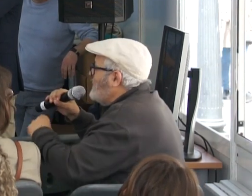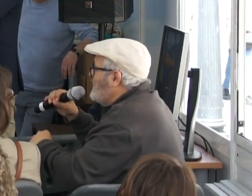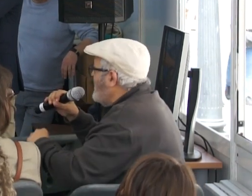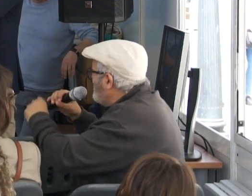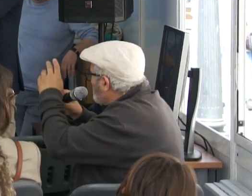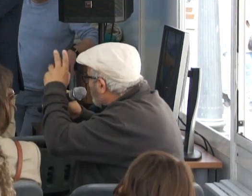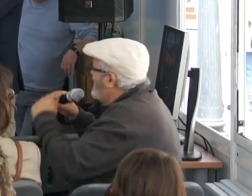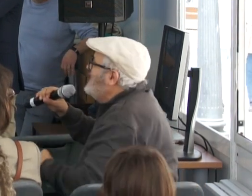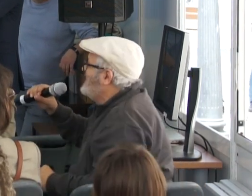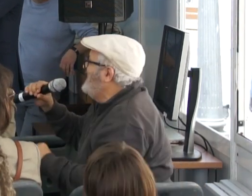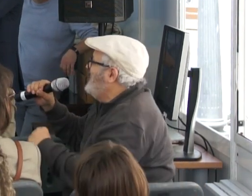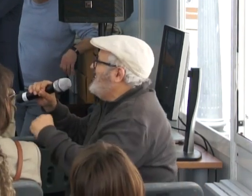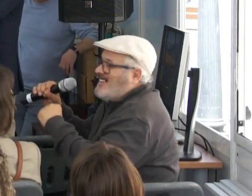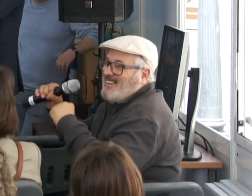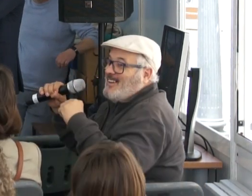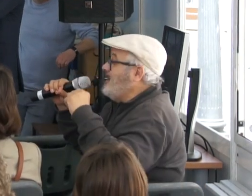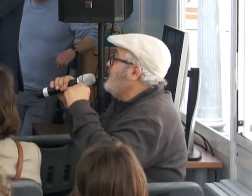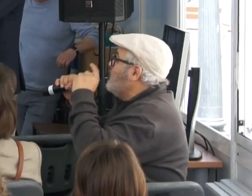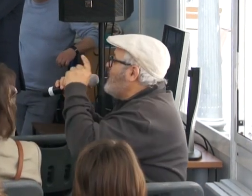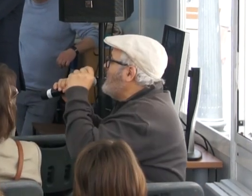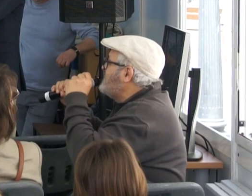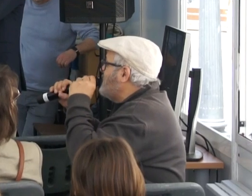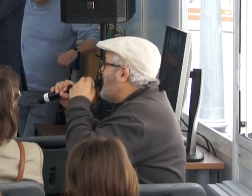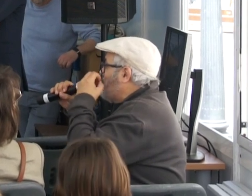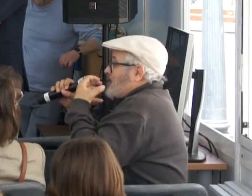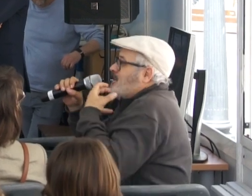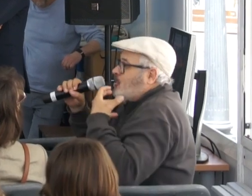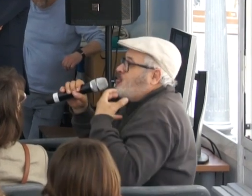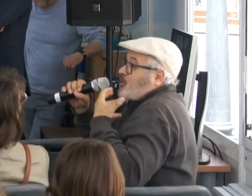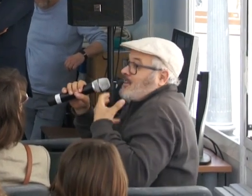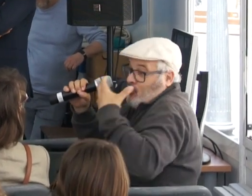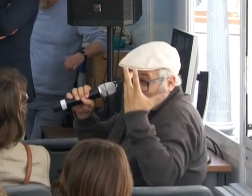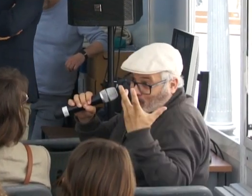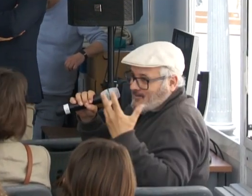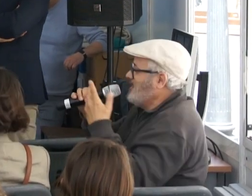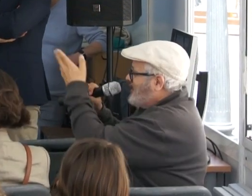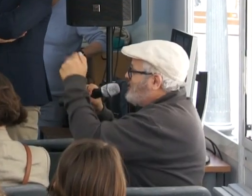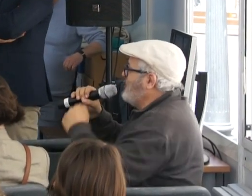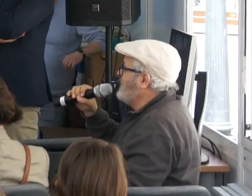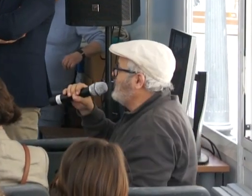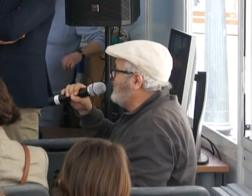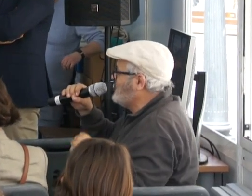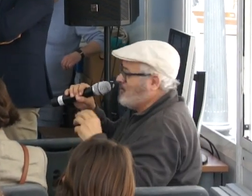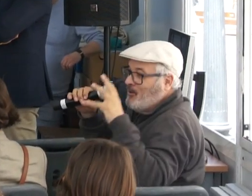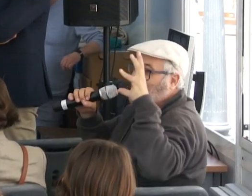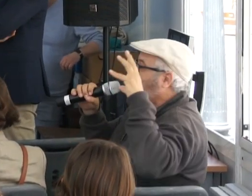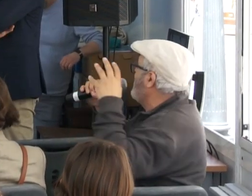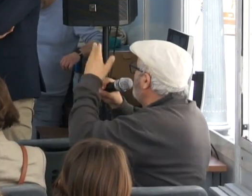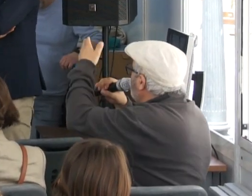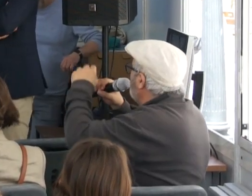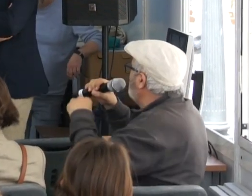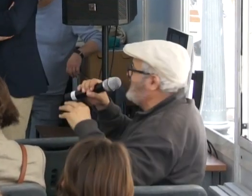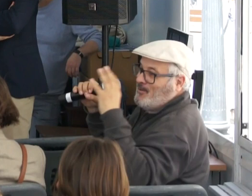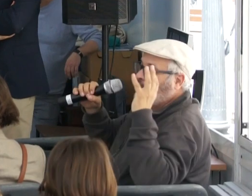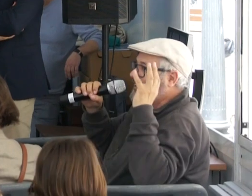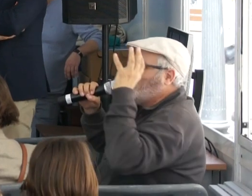explico la proporción que yo también. Vale, muy bien. Y solo decir una cosa, que soy ilusionista, soy mago, y me gusta, por eso veo la palabra magia y